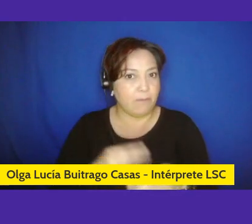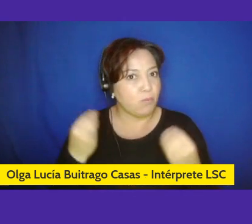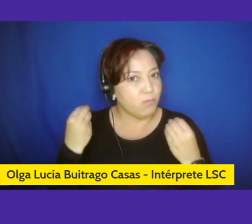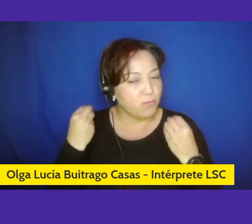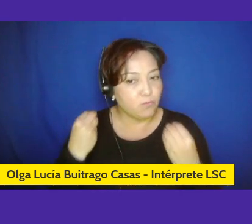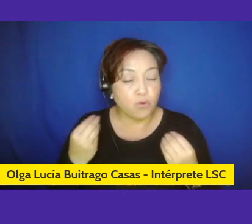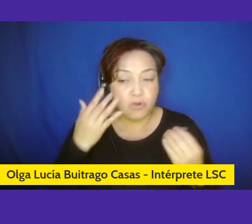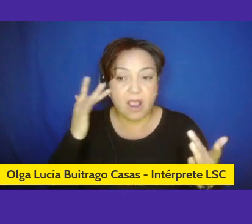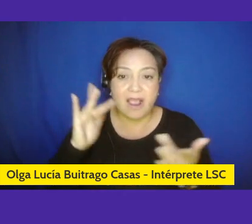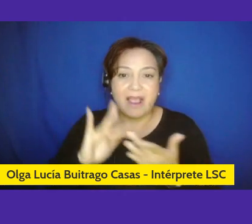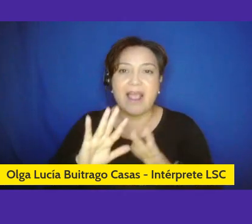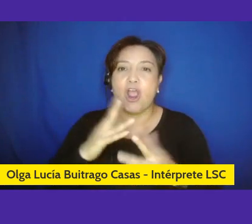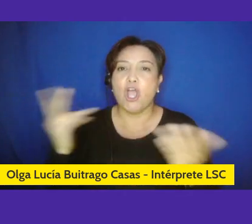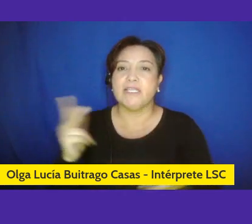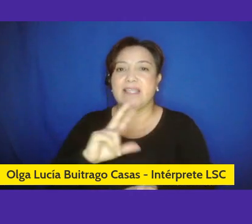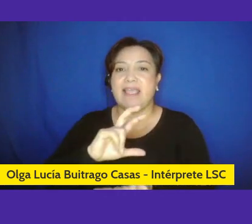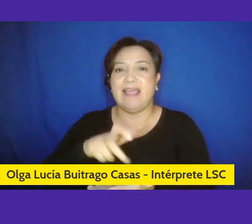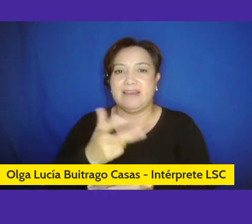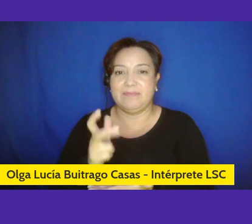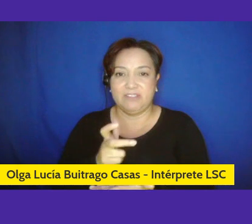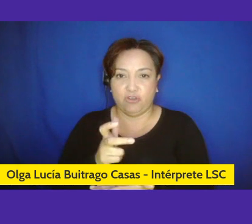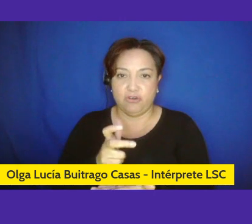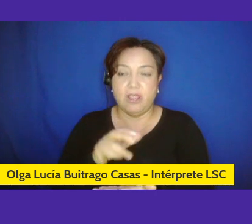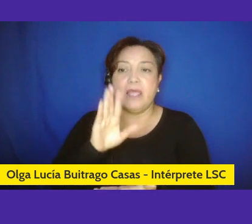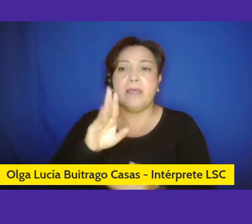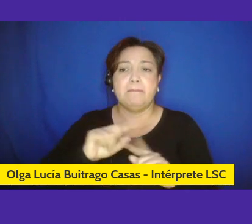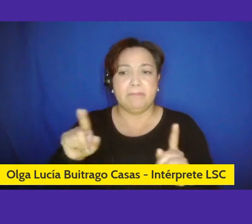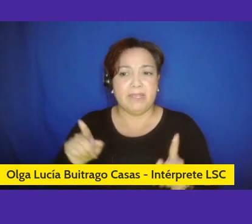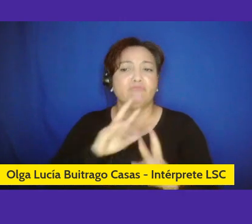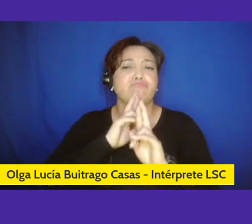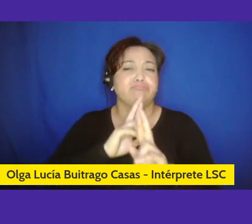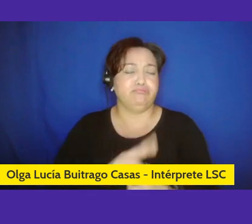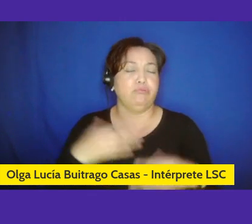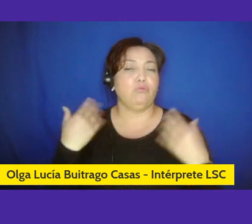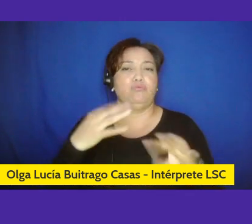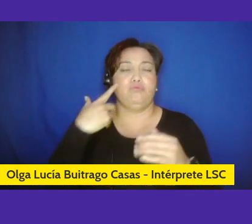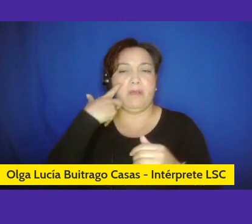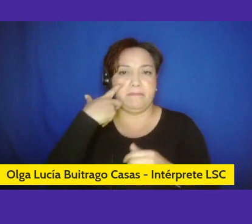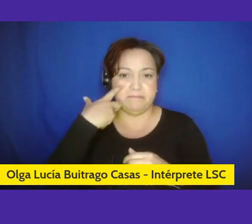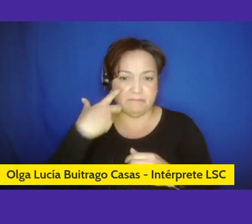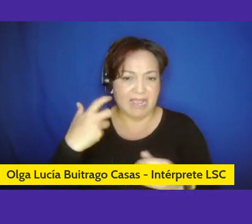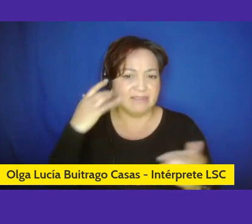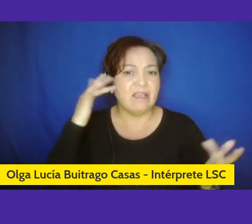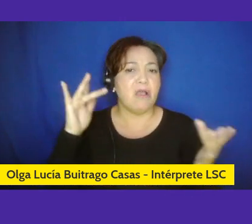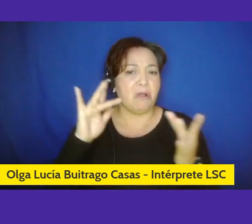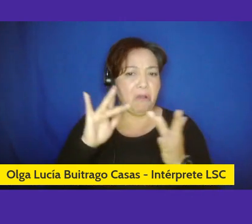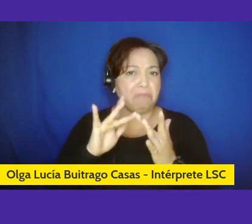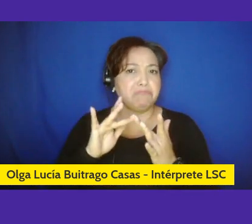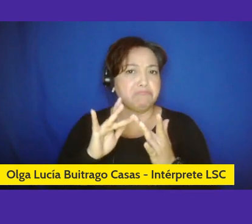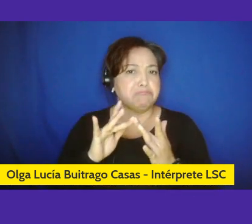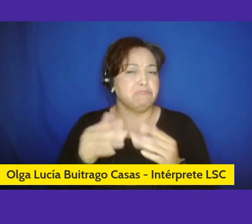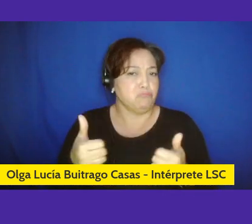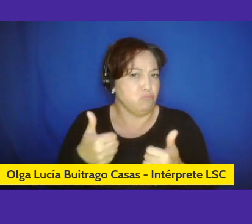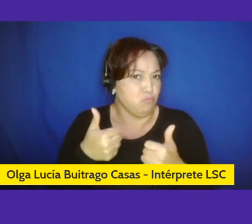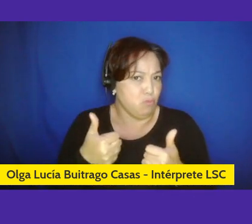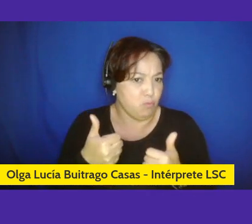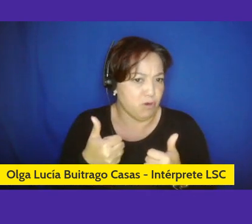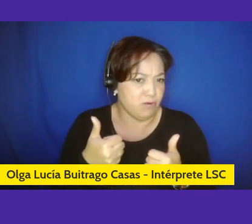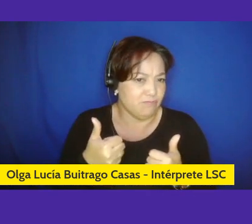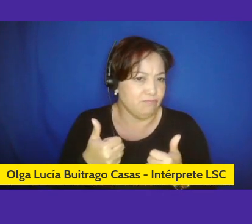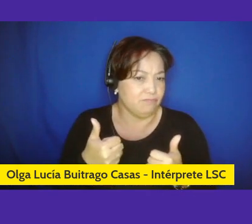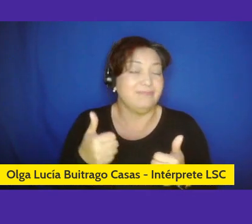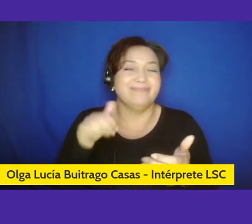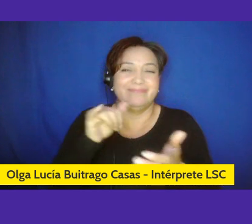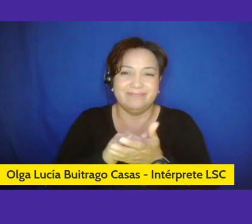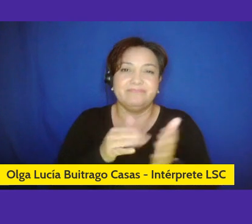de animación. Pero la verdad que los resultados fueron increíbles. Una película que funcionó muy bien, muy bien. Por eso te digo, se